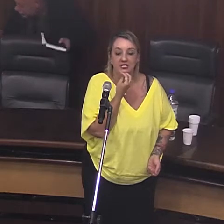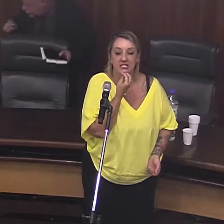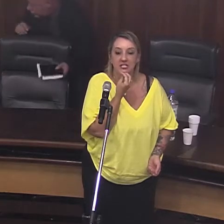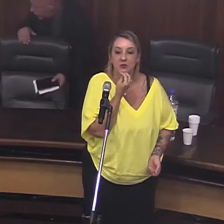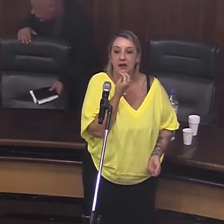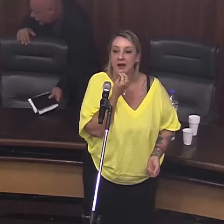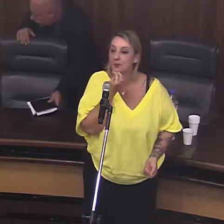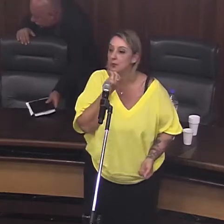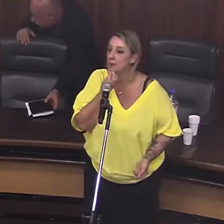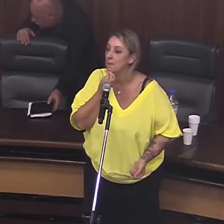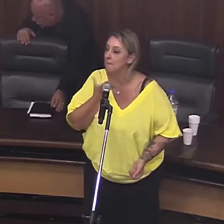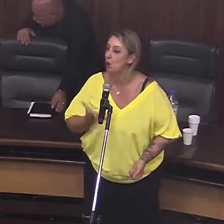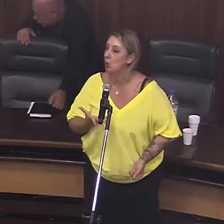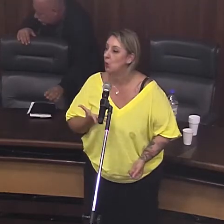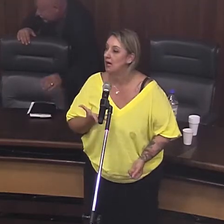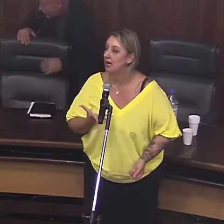Fechadinho, abro. Boa